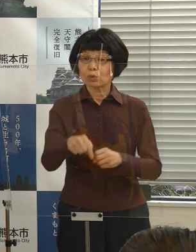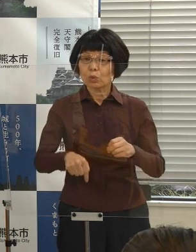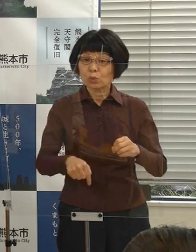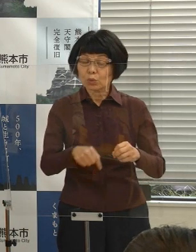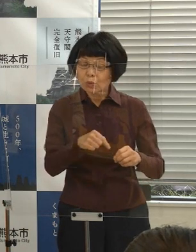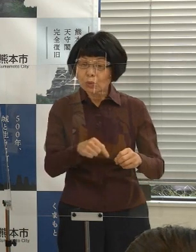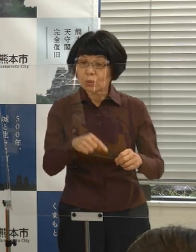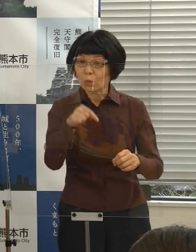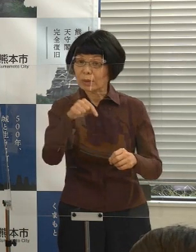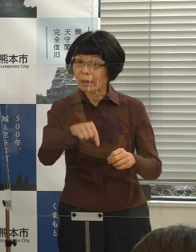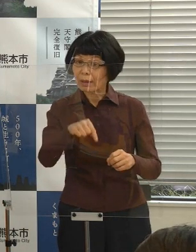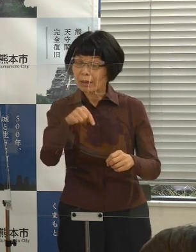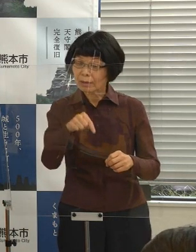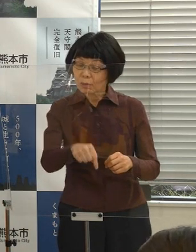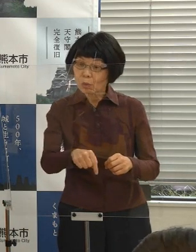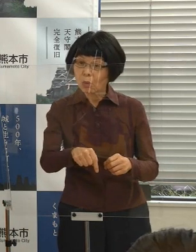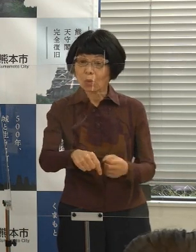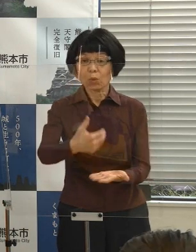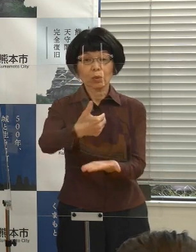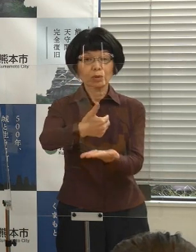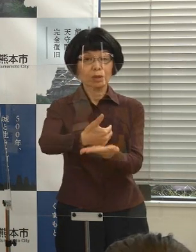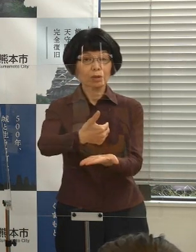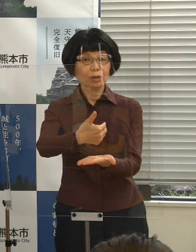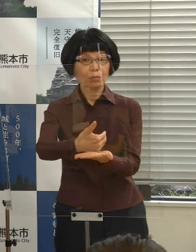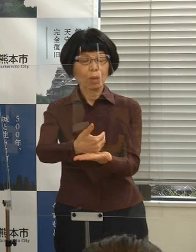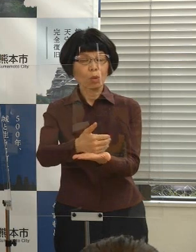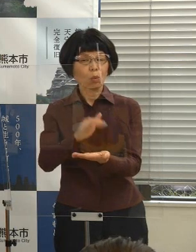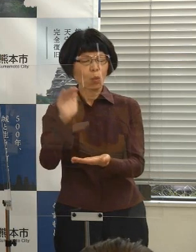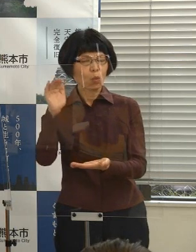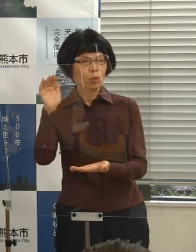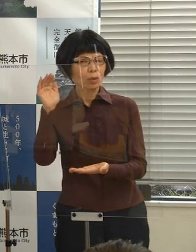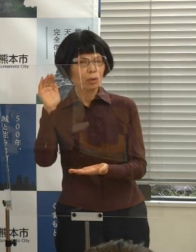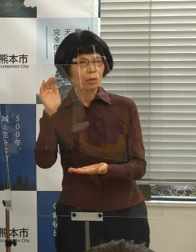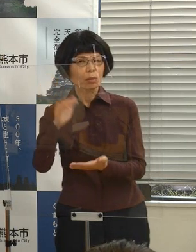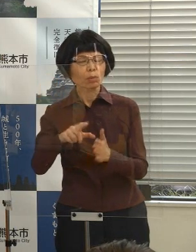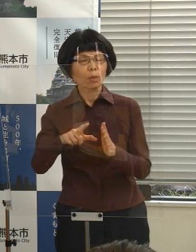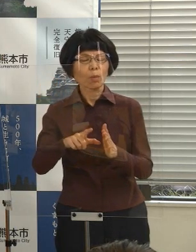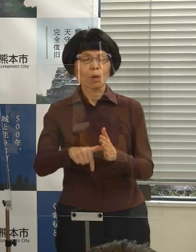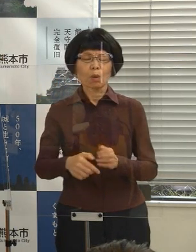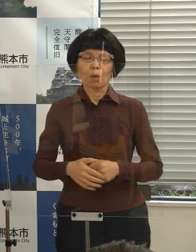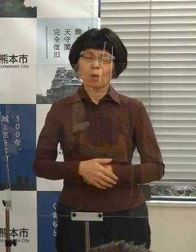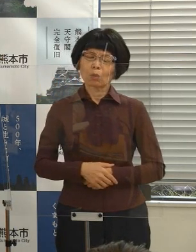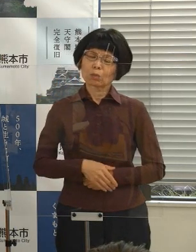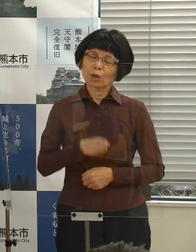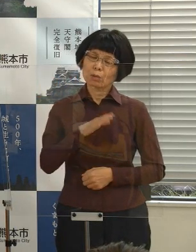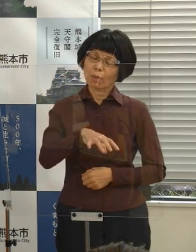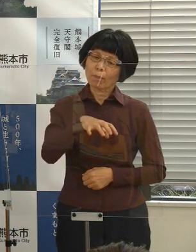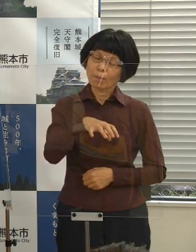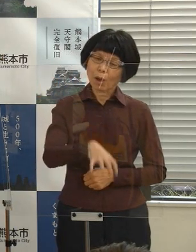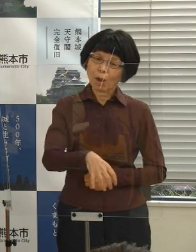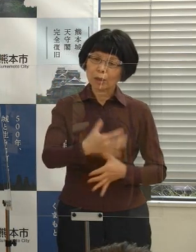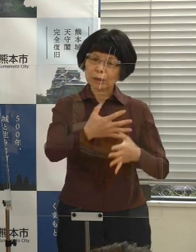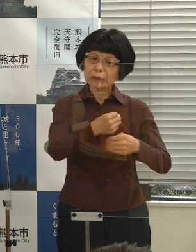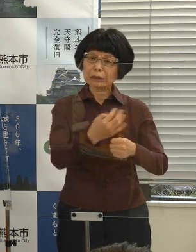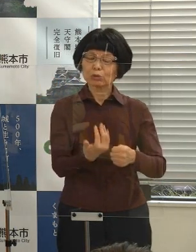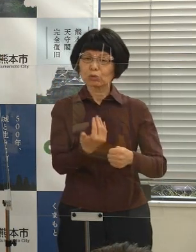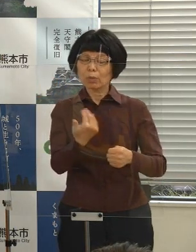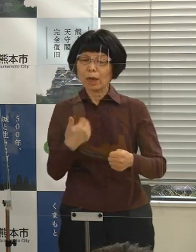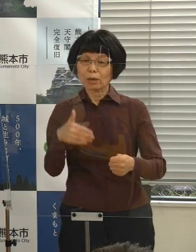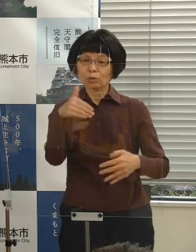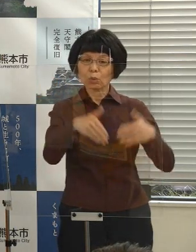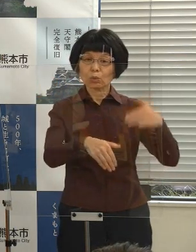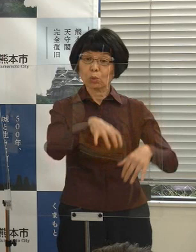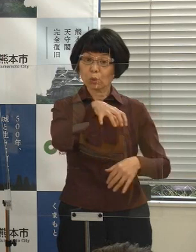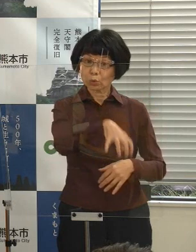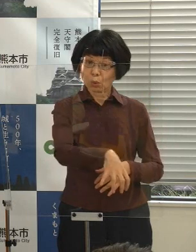の方のご説明などを聞いてましても、非常にその、現場 の、 その例えば期日前投票所でありますとか、当日投